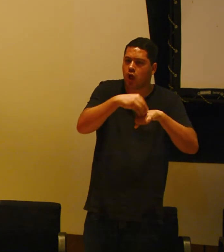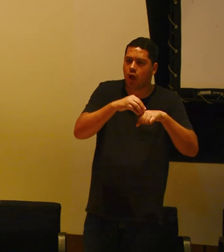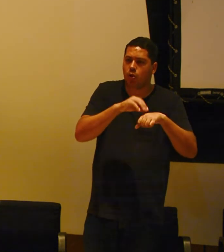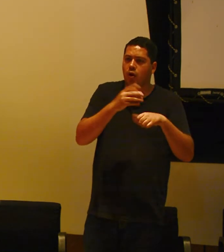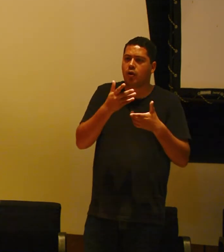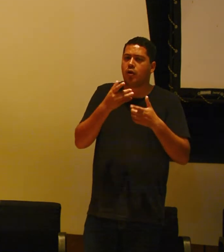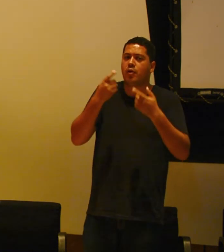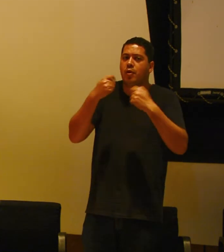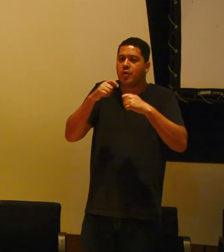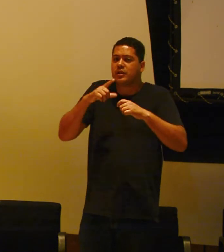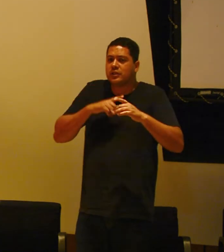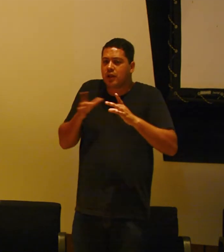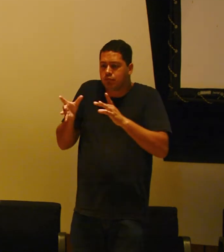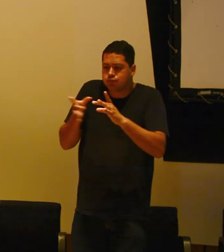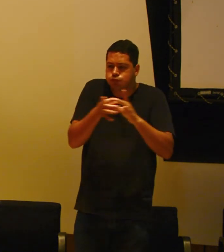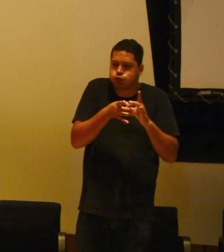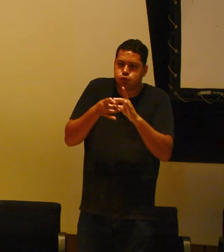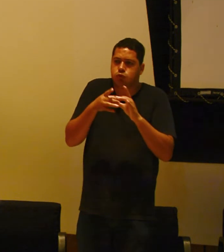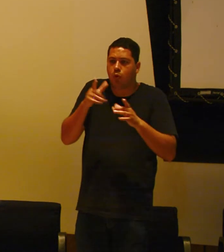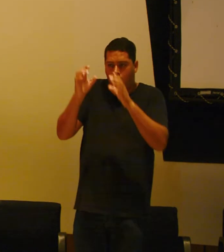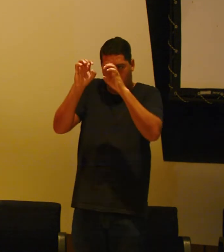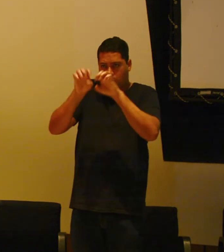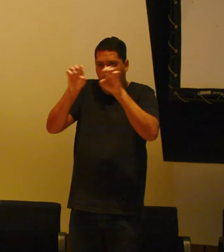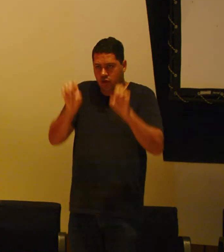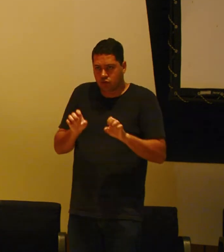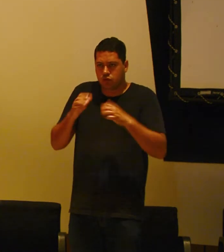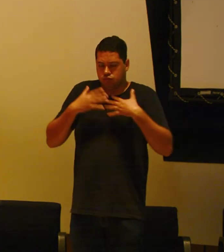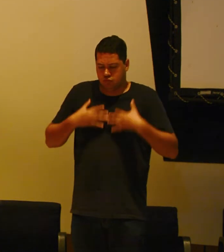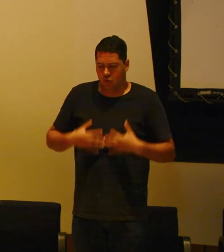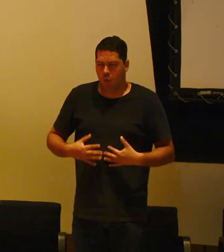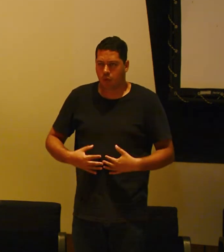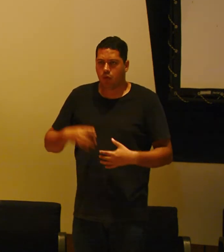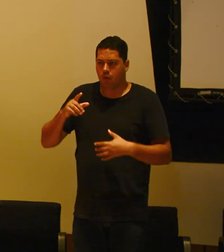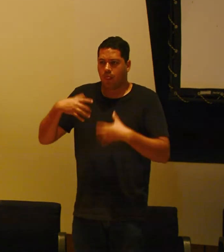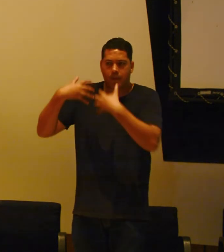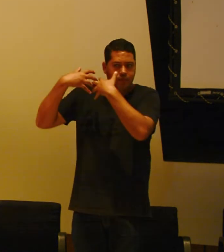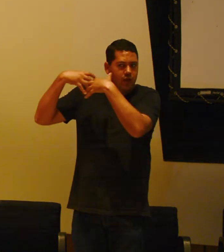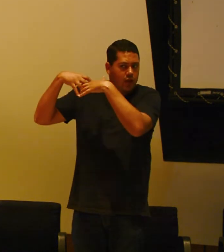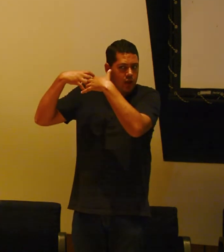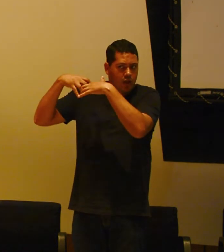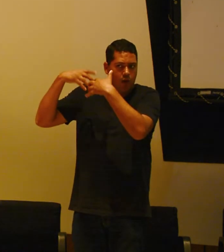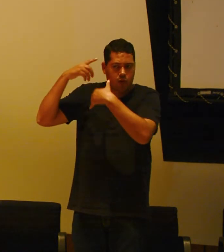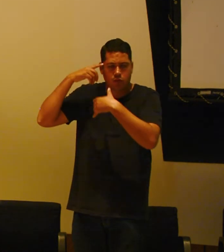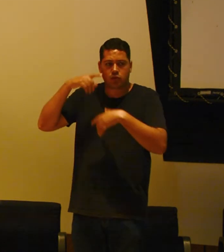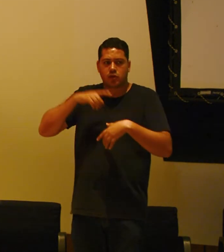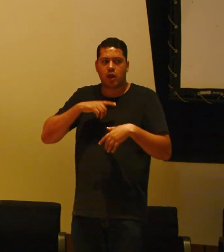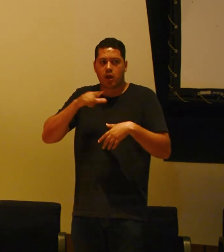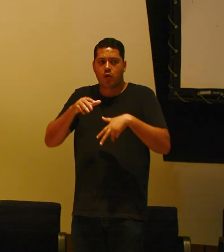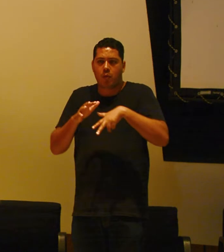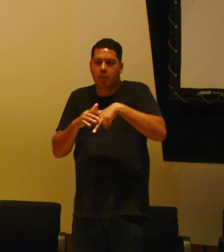precisa se conectar com as outras estruturas. E essas neuroconexões existem naquele paciente que